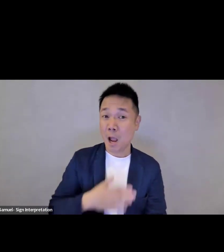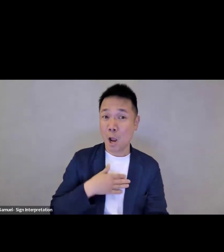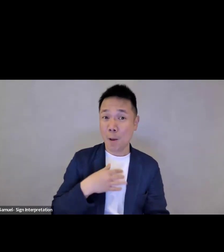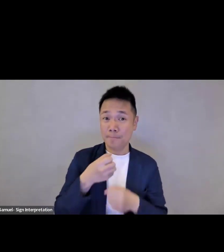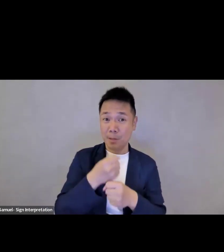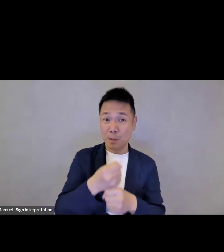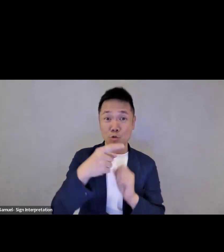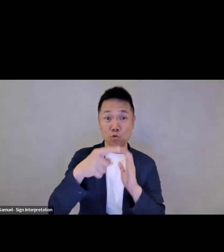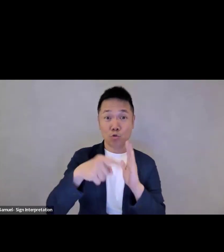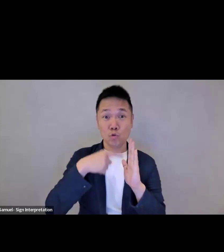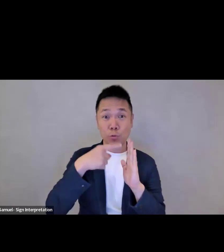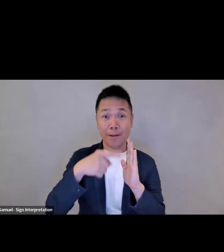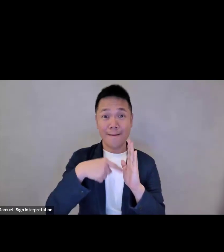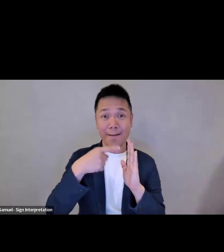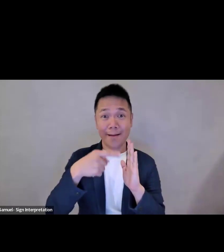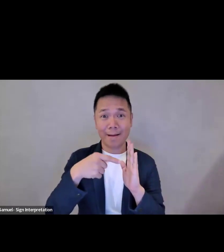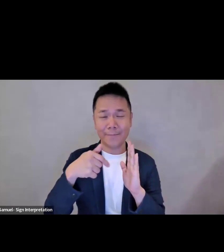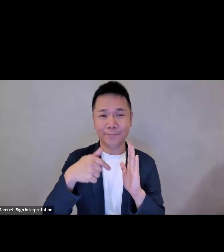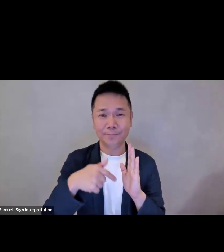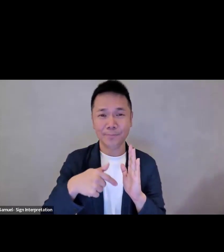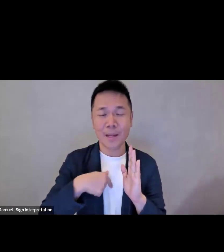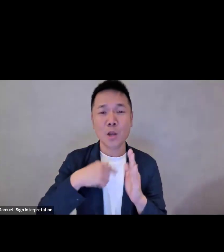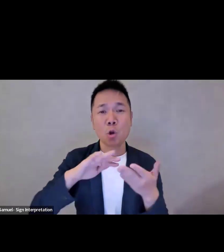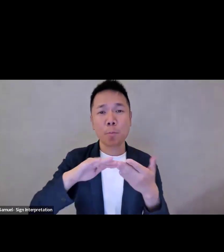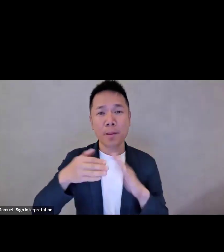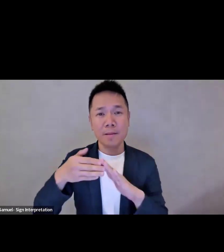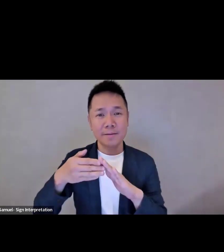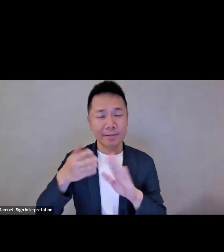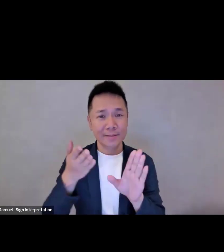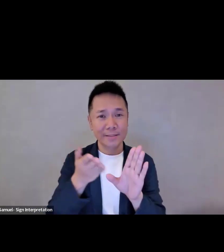我跟Bhargavi谈话过。